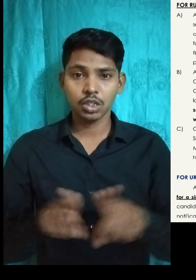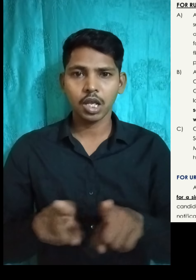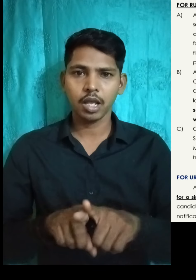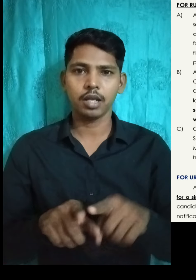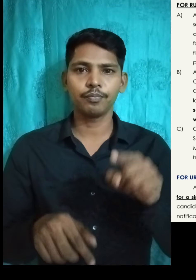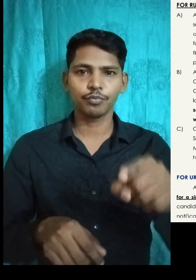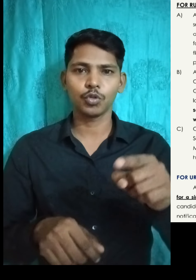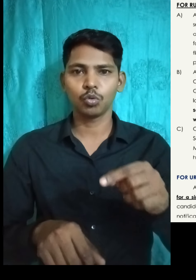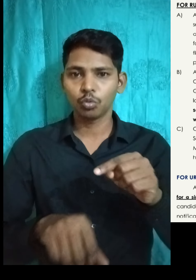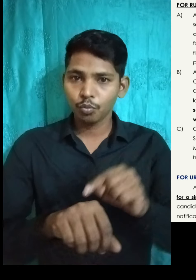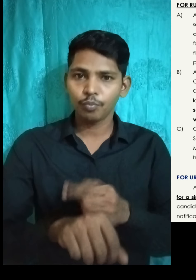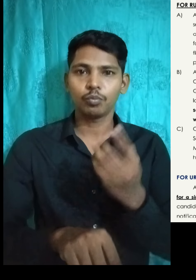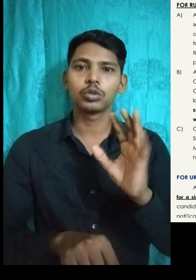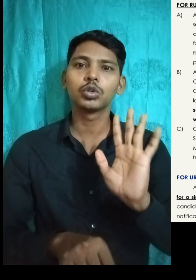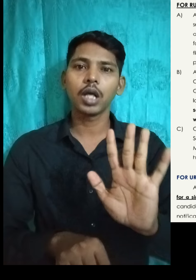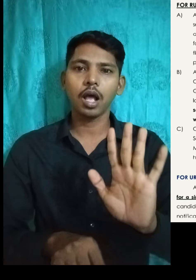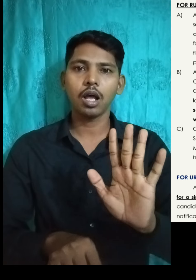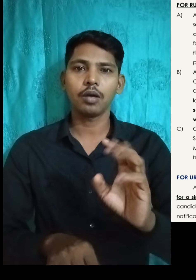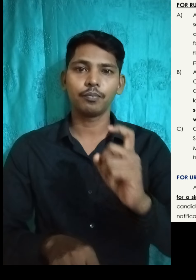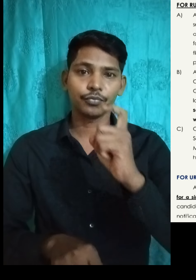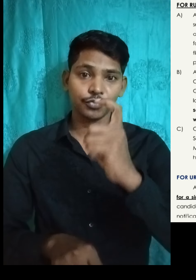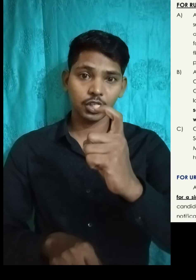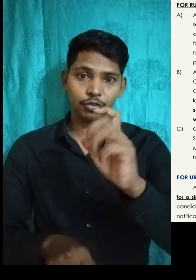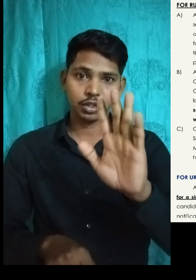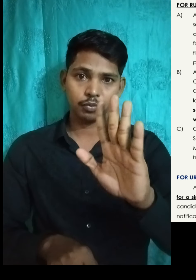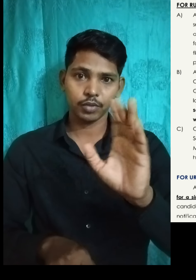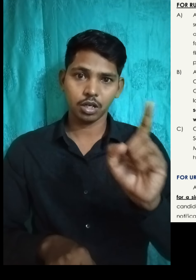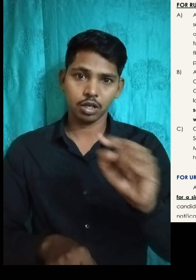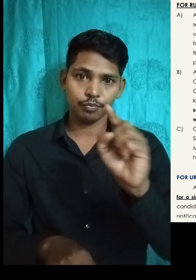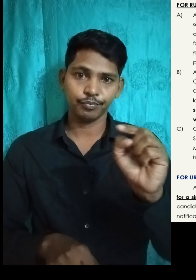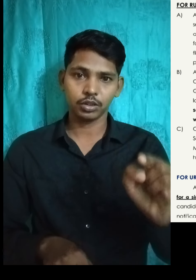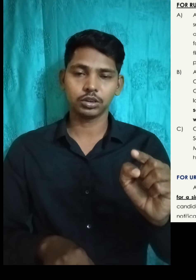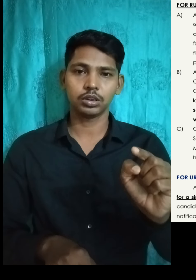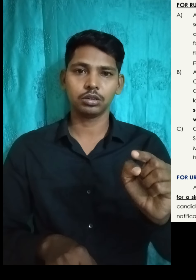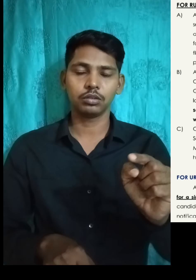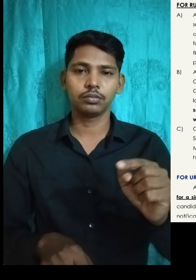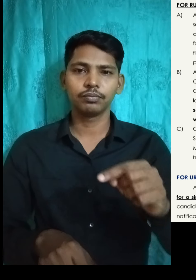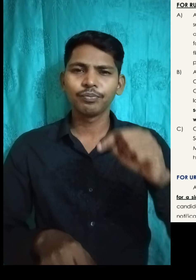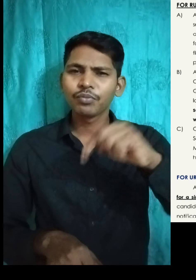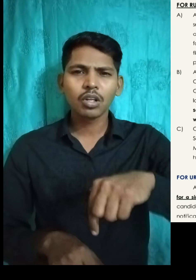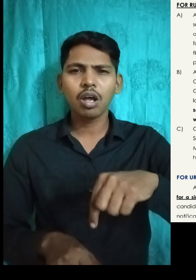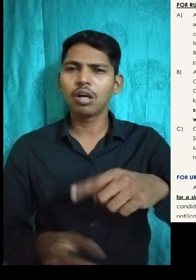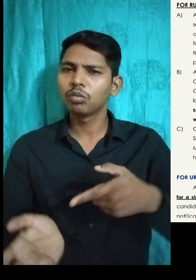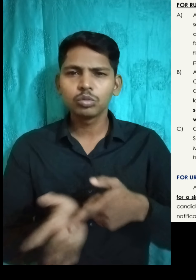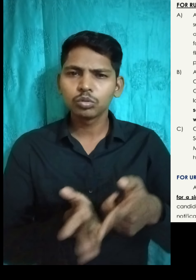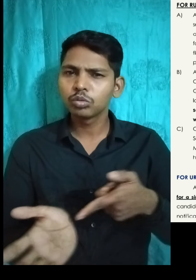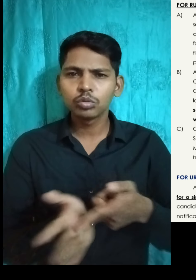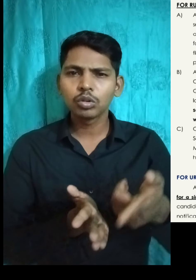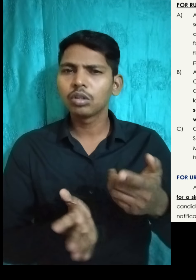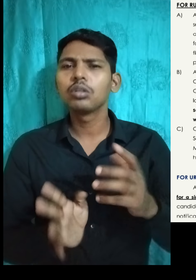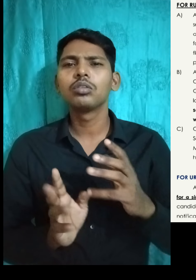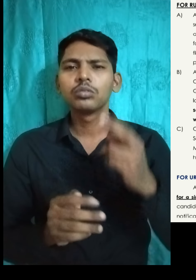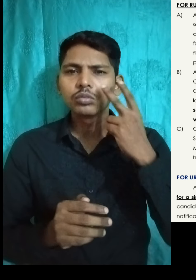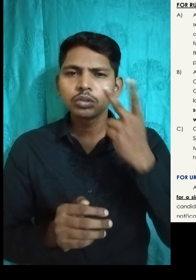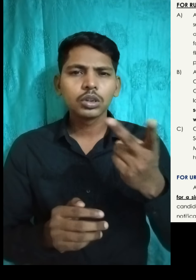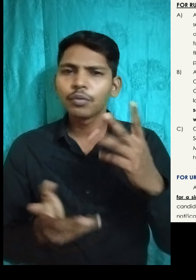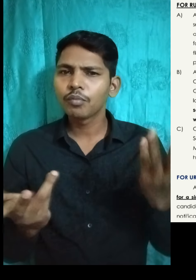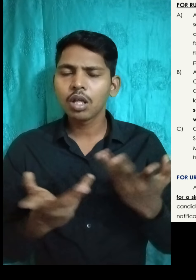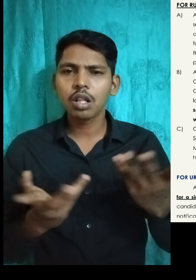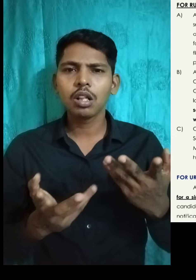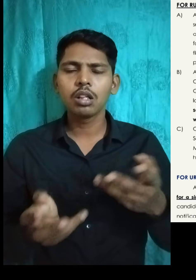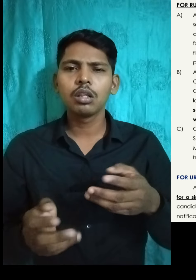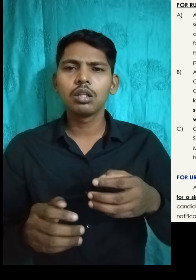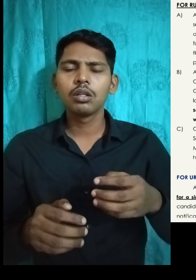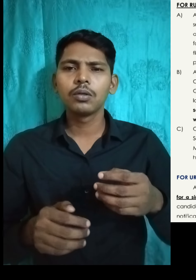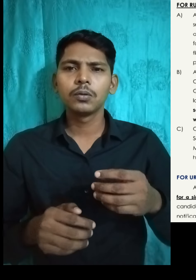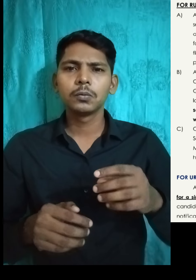इस 75% का जो आरक्षण का लाभ है उनको नहीं मिलेगा अगर उनका बच्चा एक भी दिन शहरी स्कूल में पढ़ा है। तो ऐसे